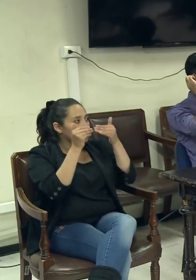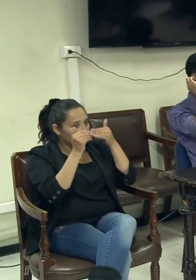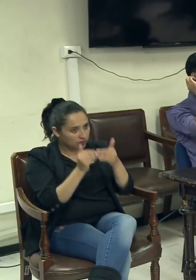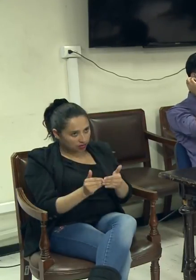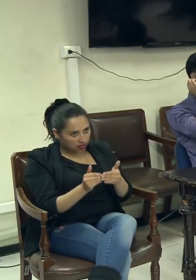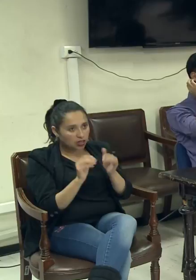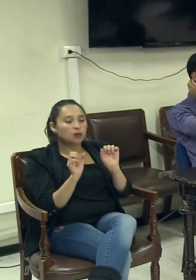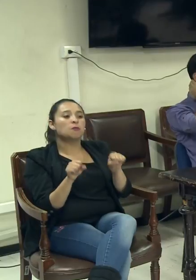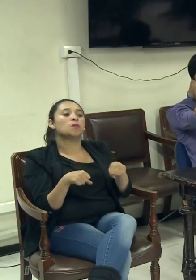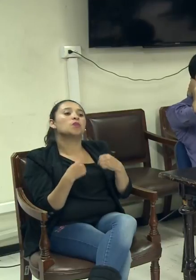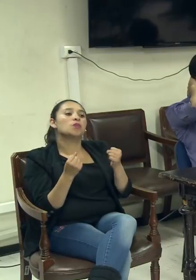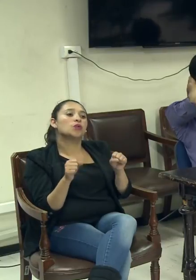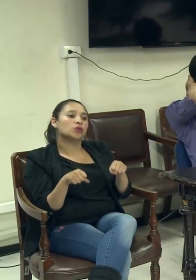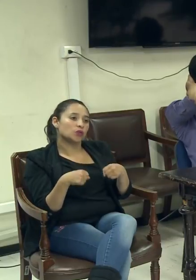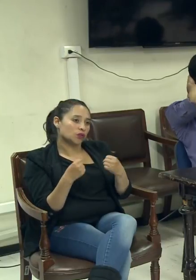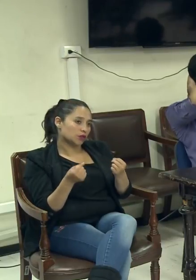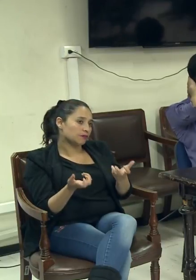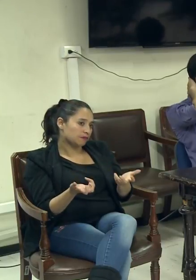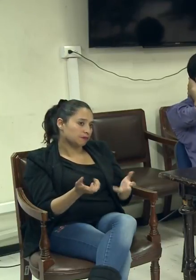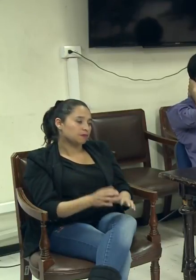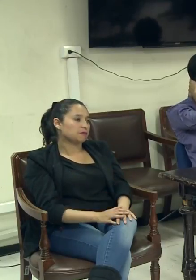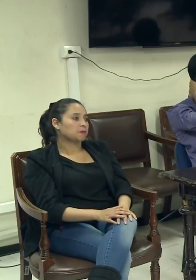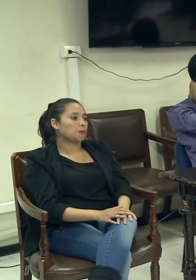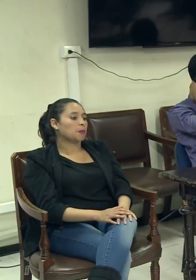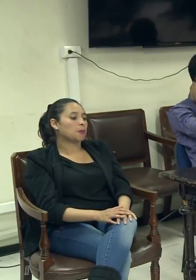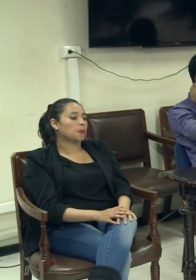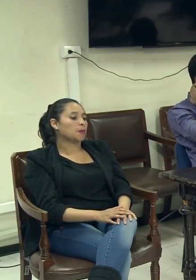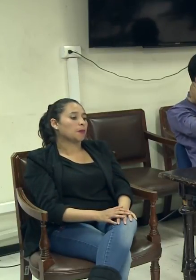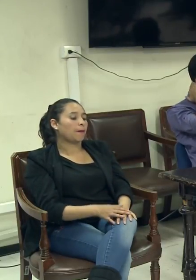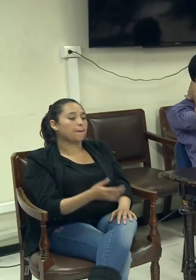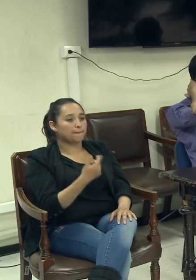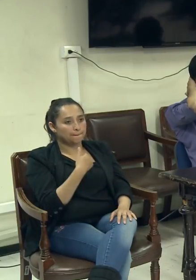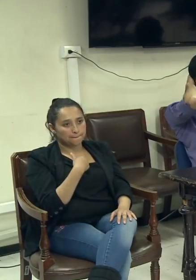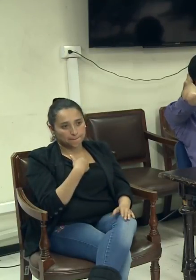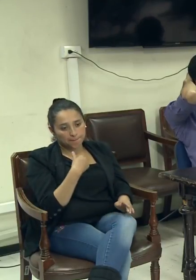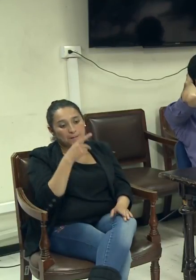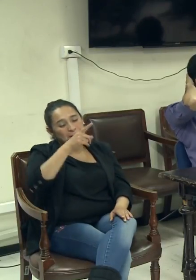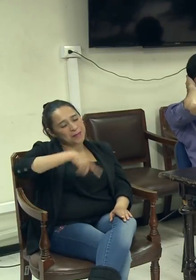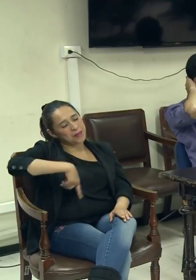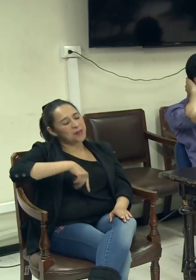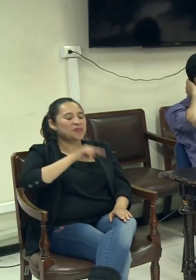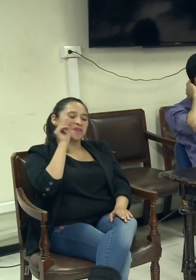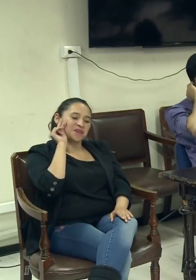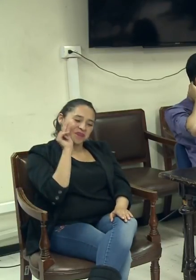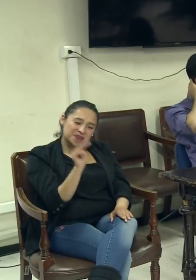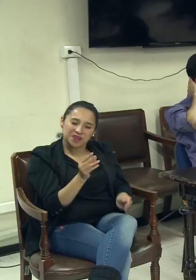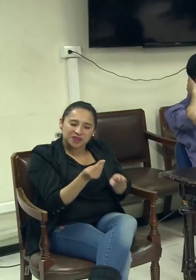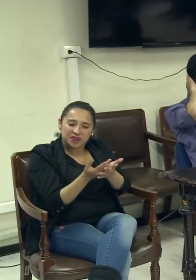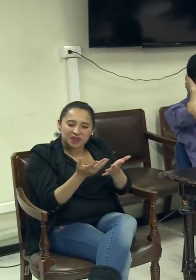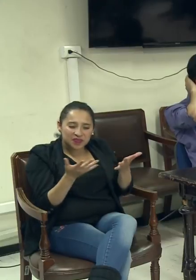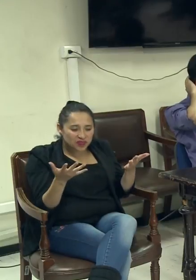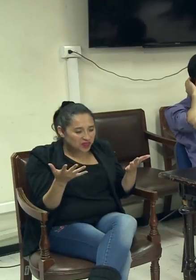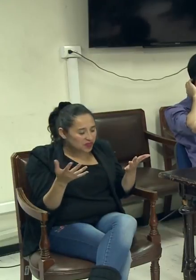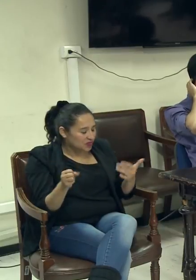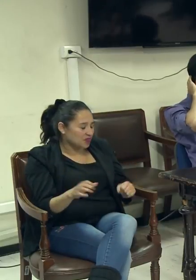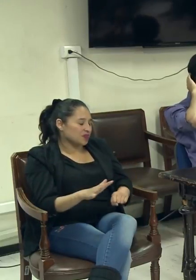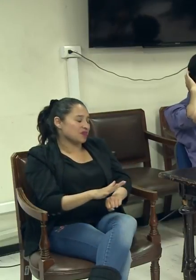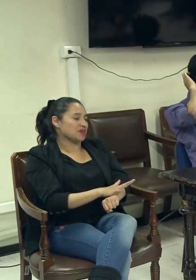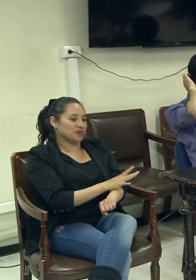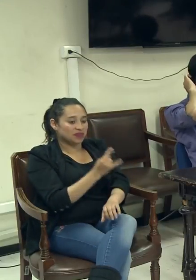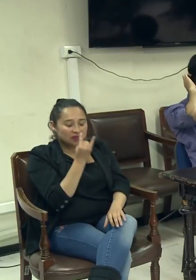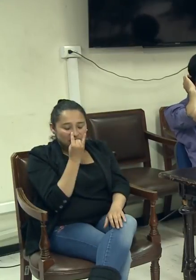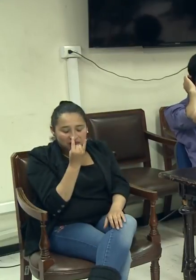discapacidad motora. Bueno, la cuestión es que yo en esa escuela vi las cosas más conmovedoras,